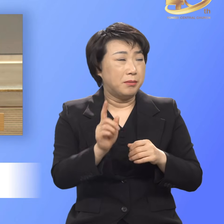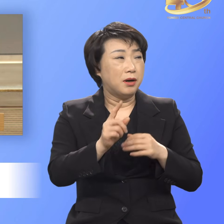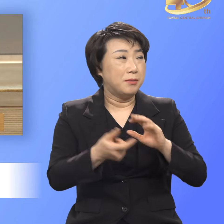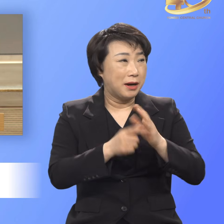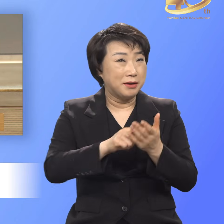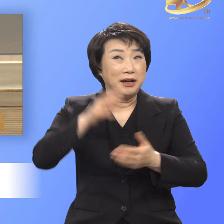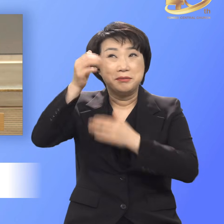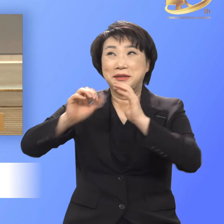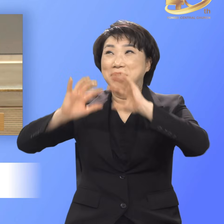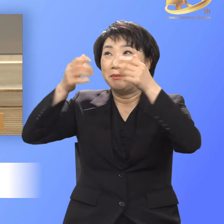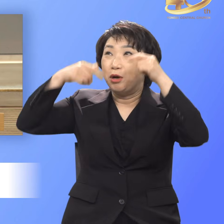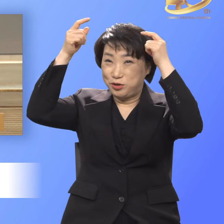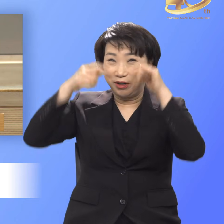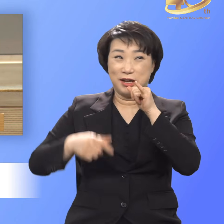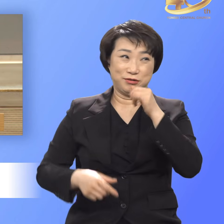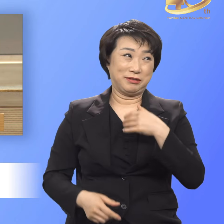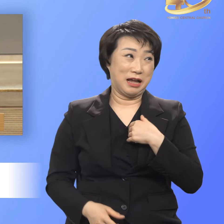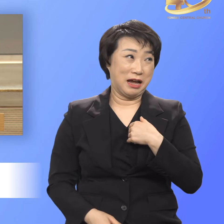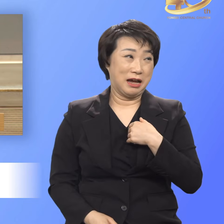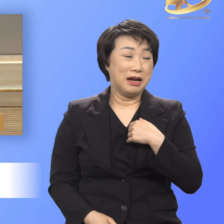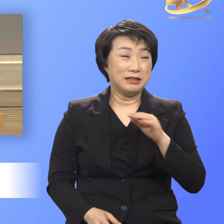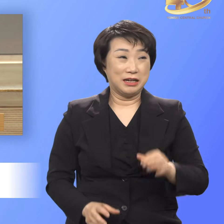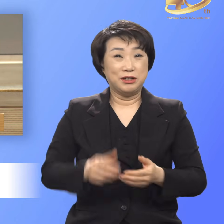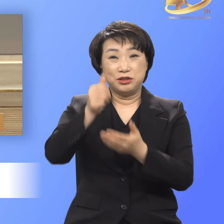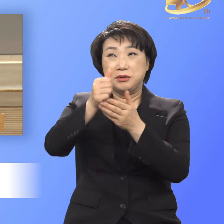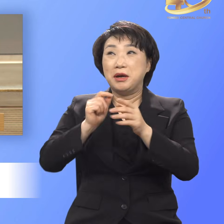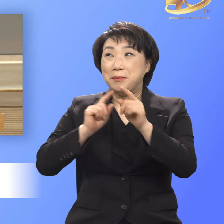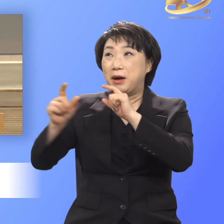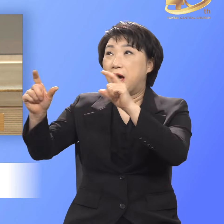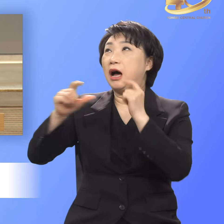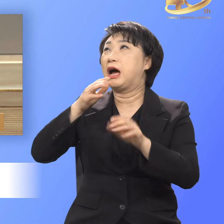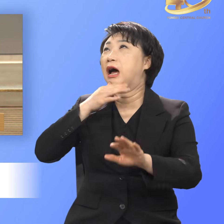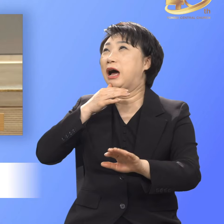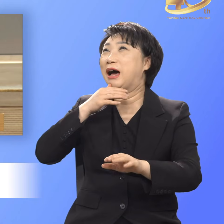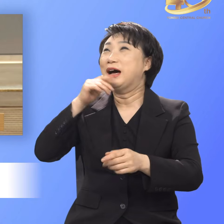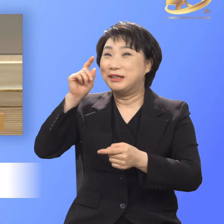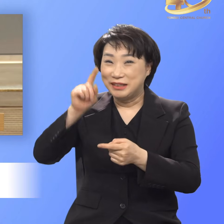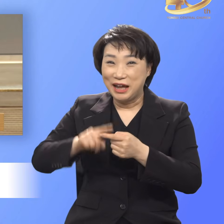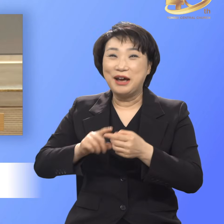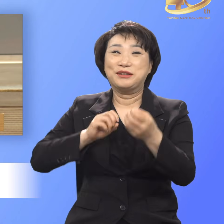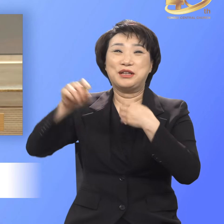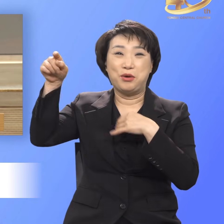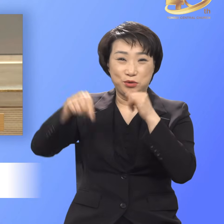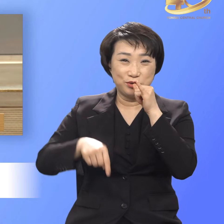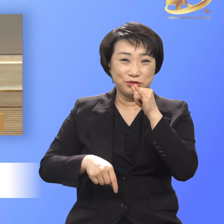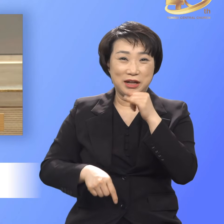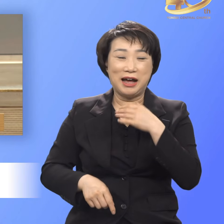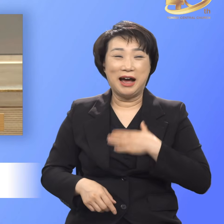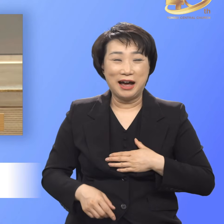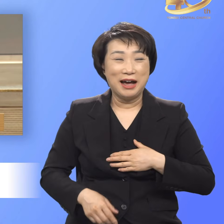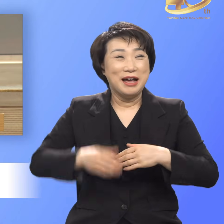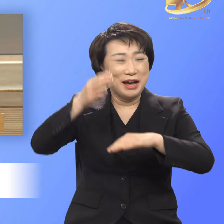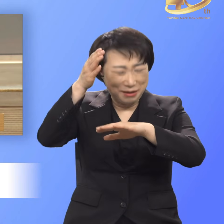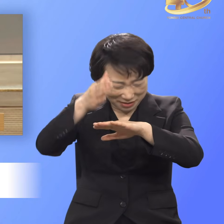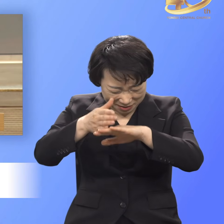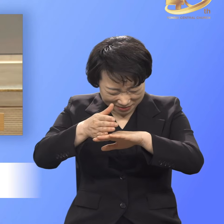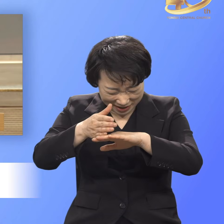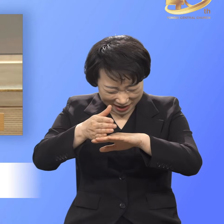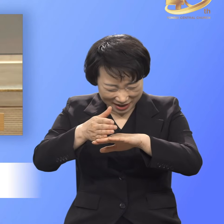만큼 하늘에 밀고 있는 것이고 주님이 하신 말씀이 내게 이루어지는구나. 감사합니다.